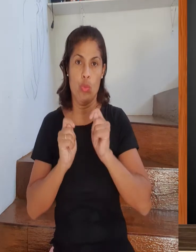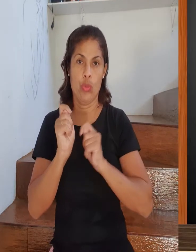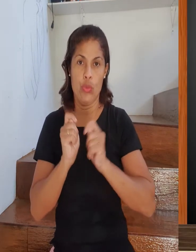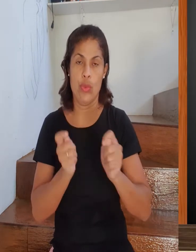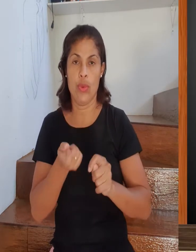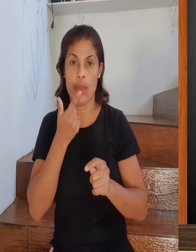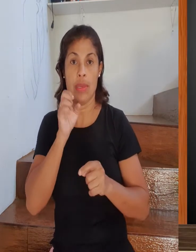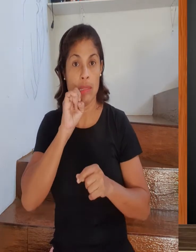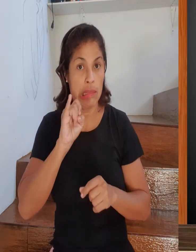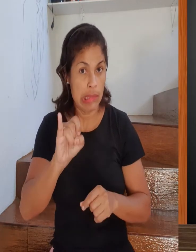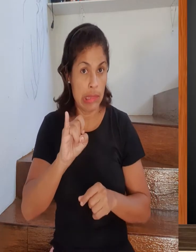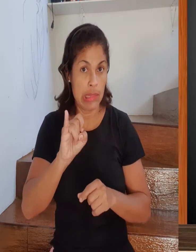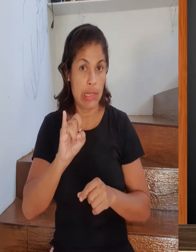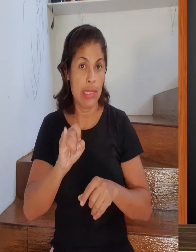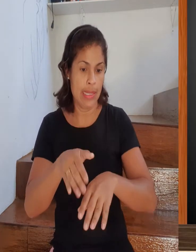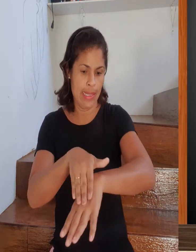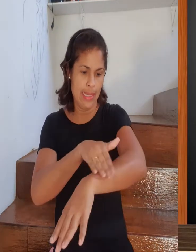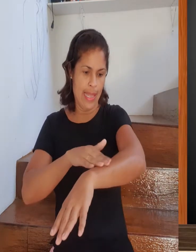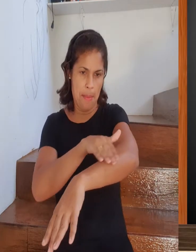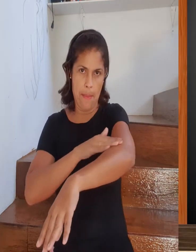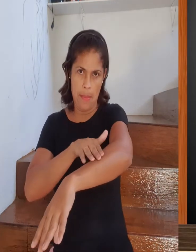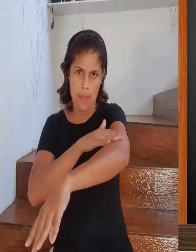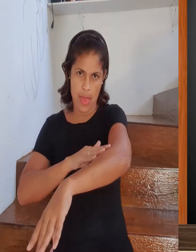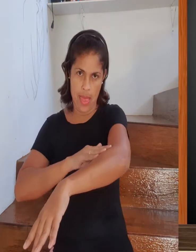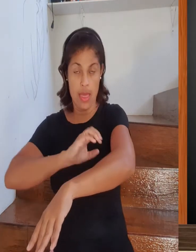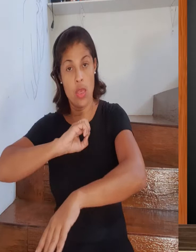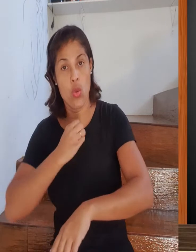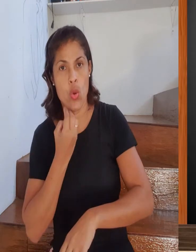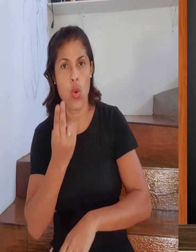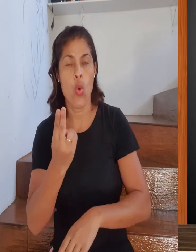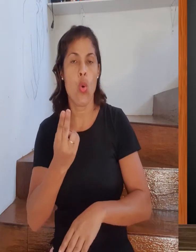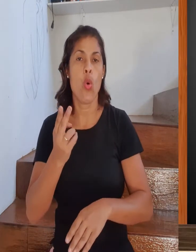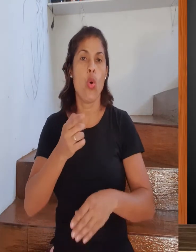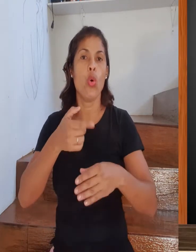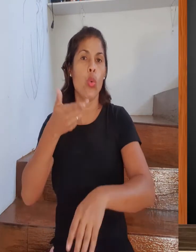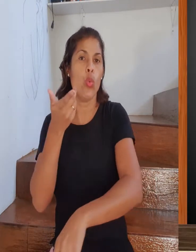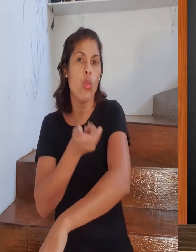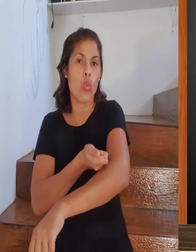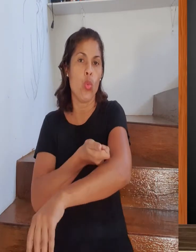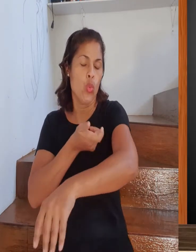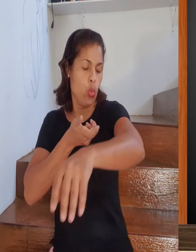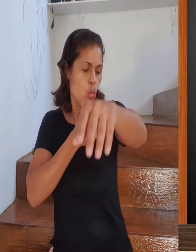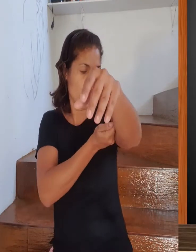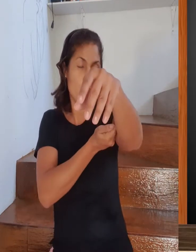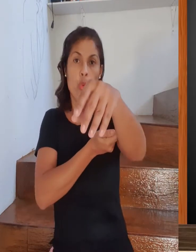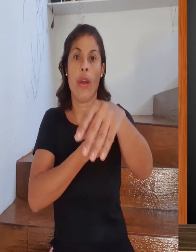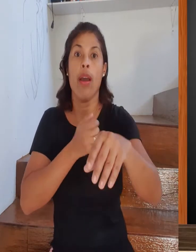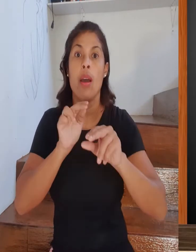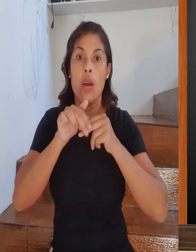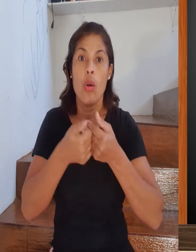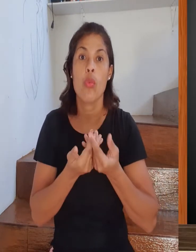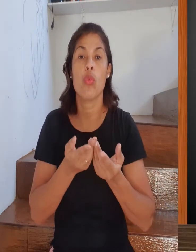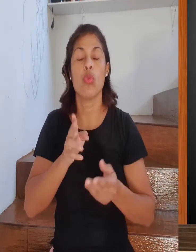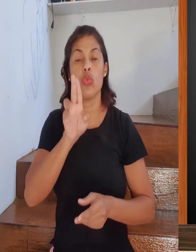de medicamentos quando administrados sobre a pele ou até mesmo por via subcutânea. É por isso que